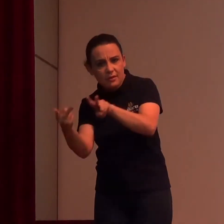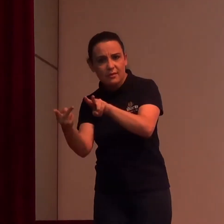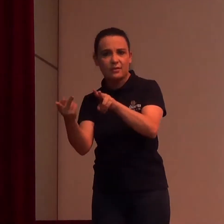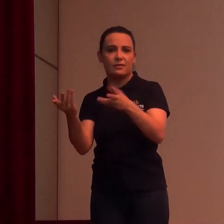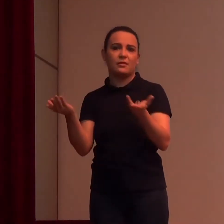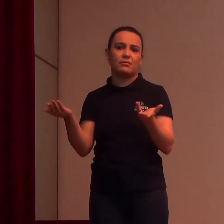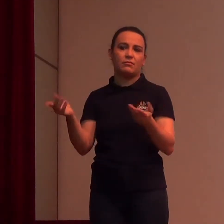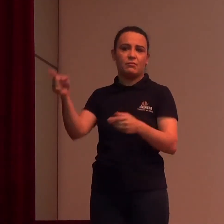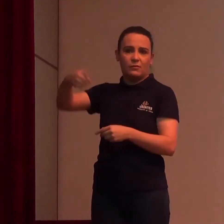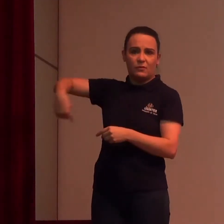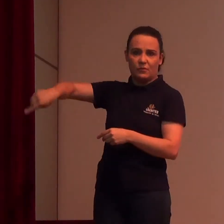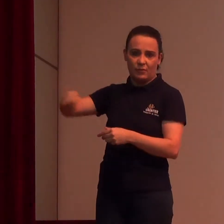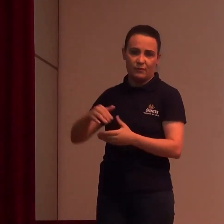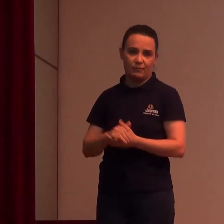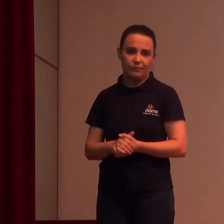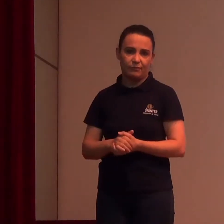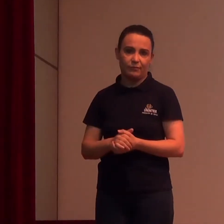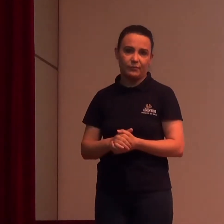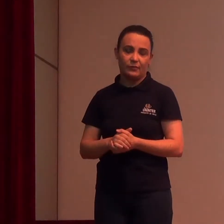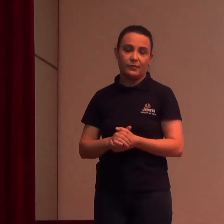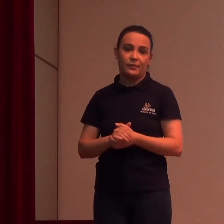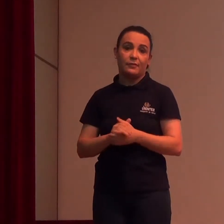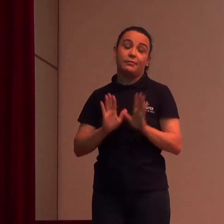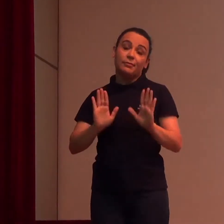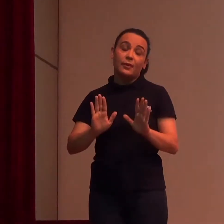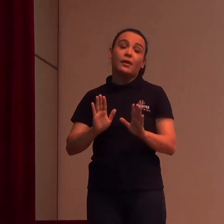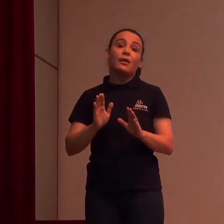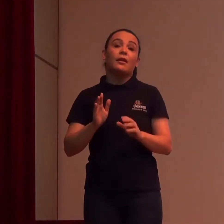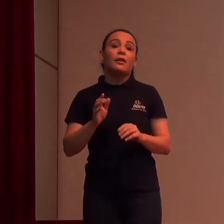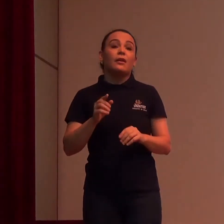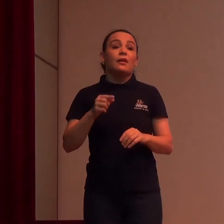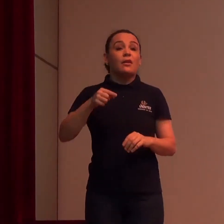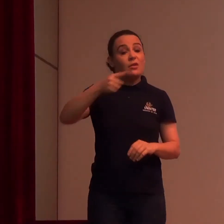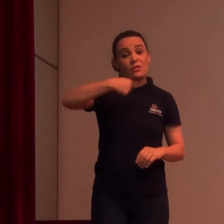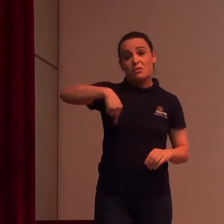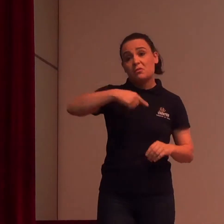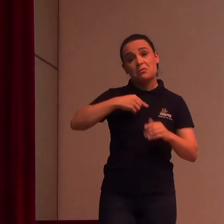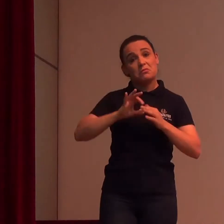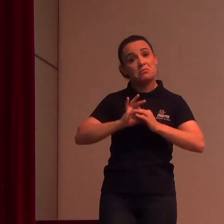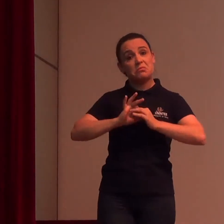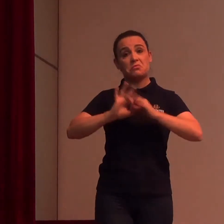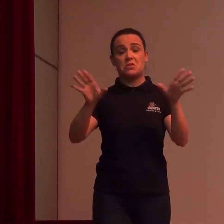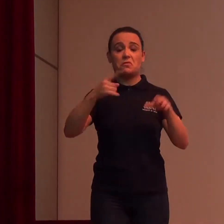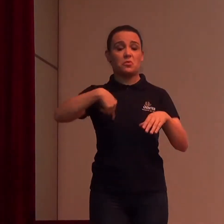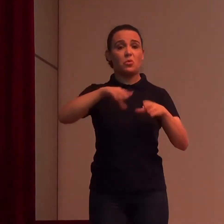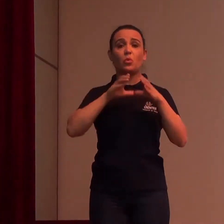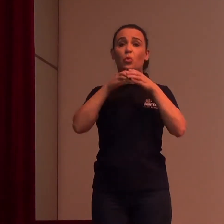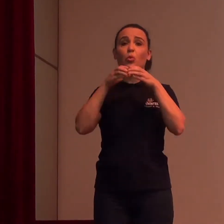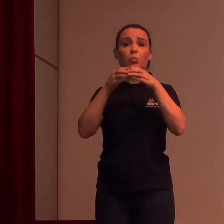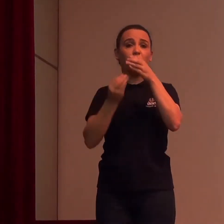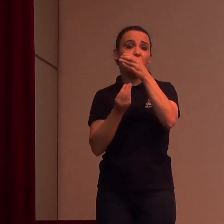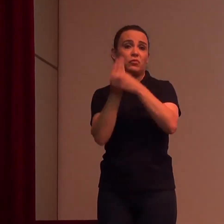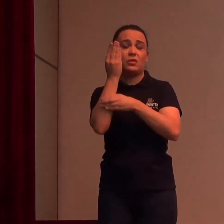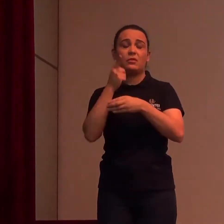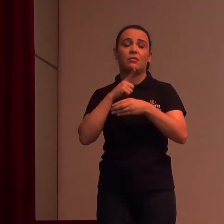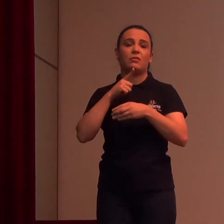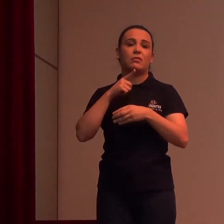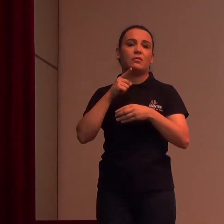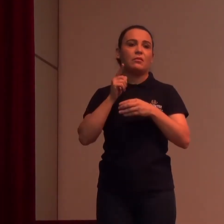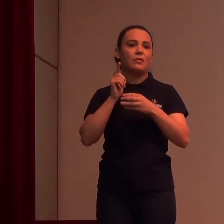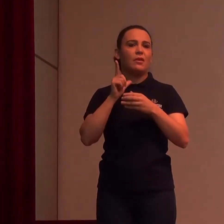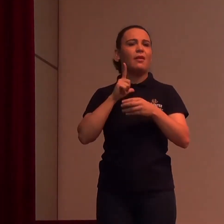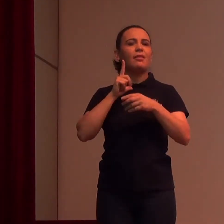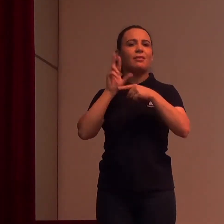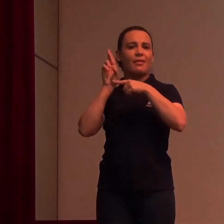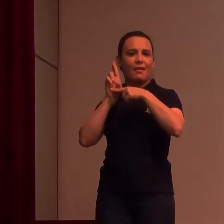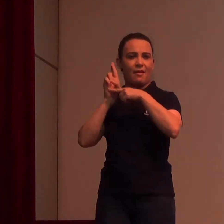produz o que ele já tem em formato acessível. A gente sempre se colocou à disposição, a gente frequenta até, é o nosso